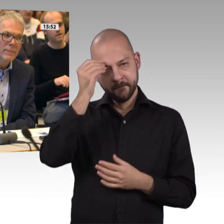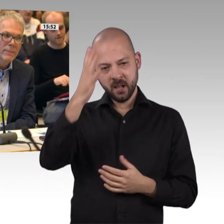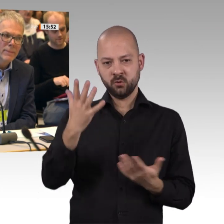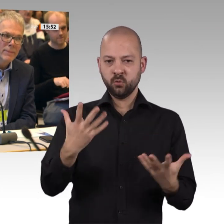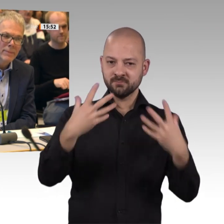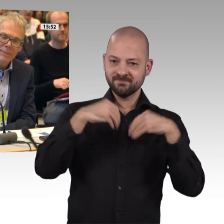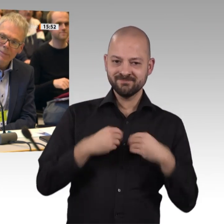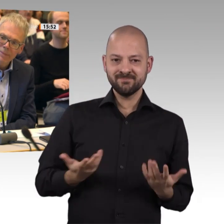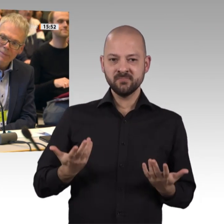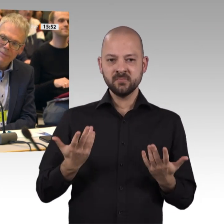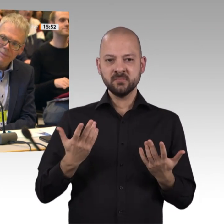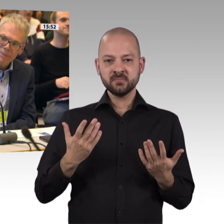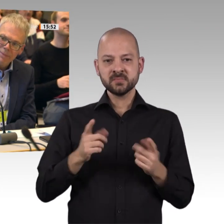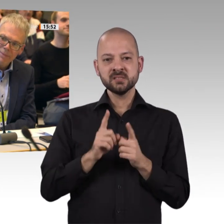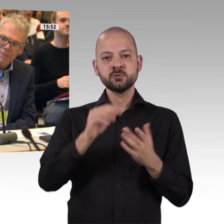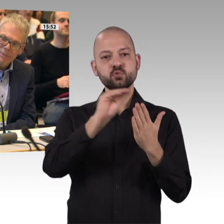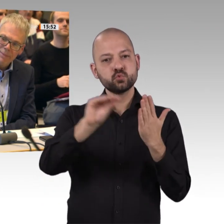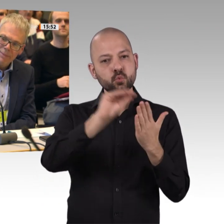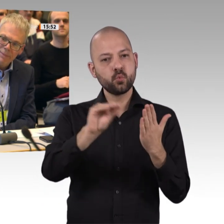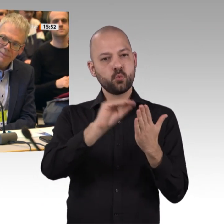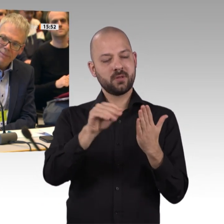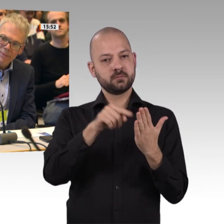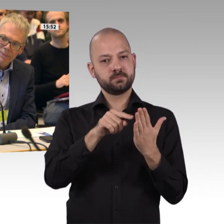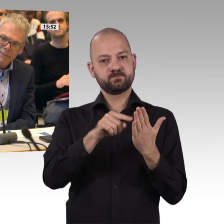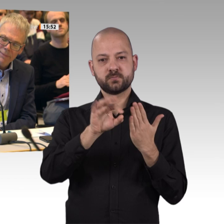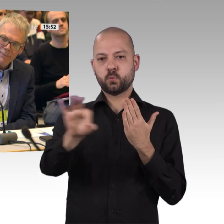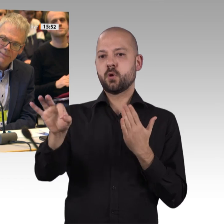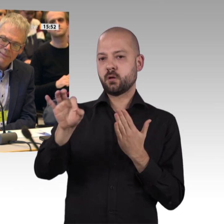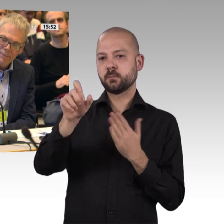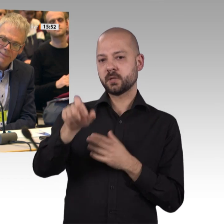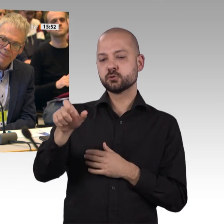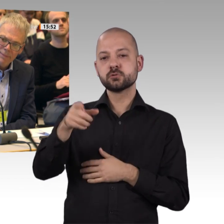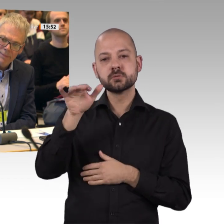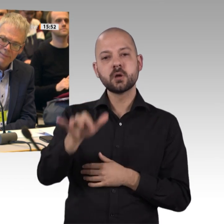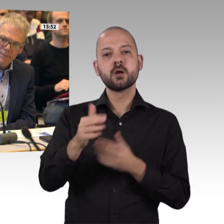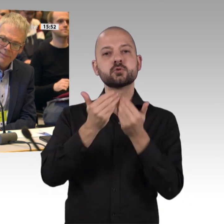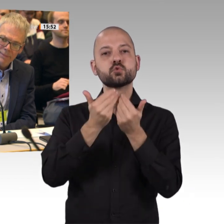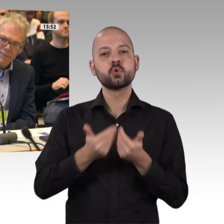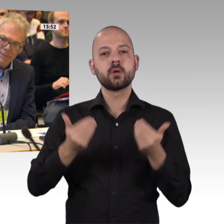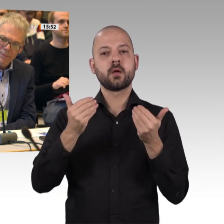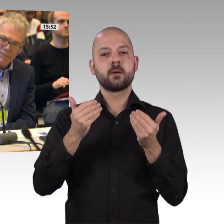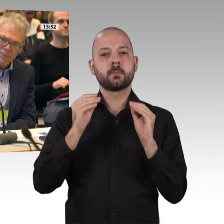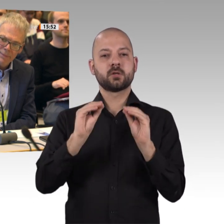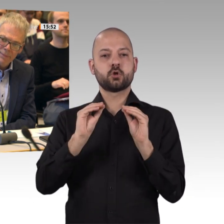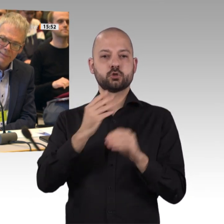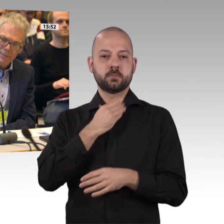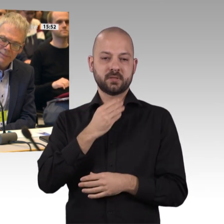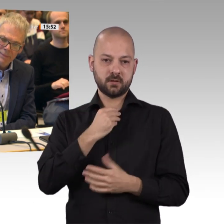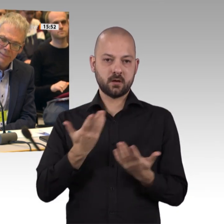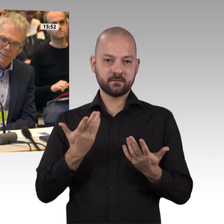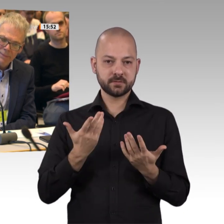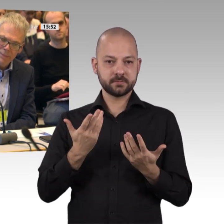zur Trägerzuständigkeit. Würde ich aus fachlicher Sicht noch sagen, dass hier die Bundesagentur für Arbeit zuständig